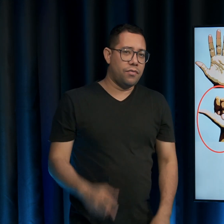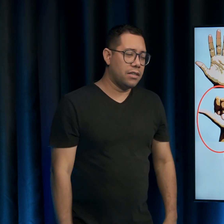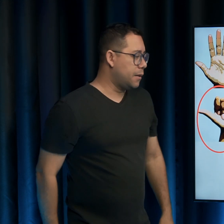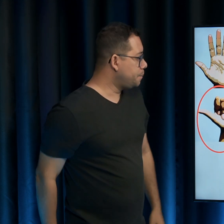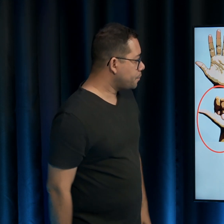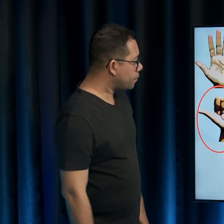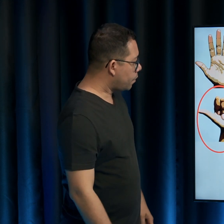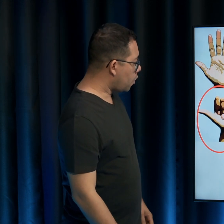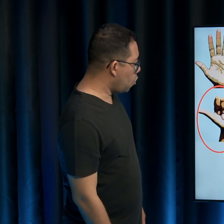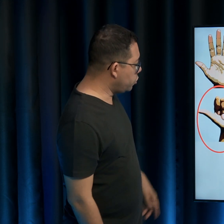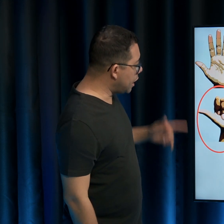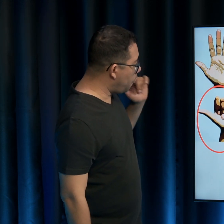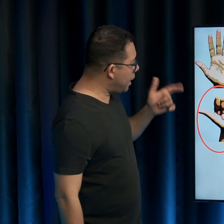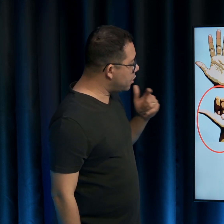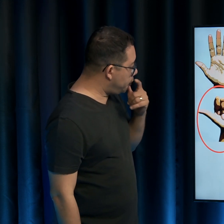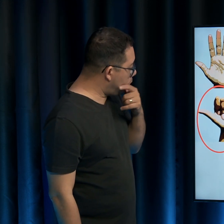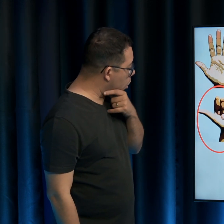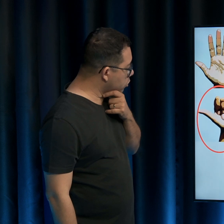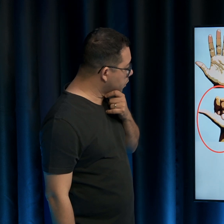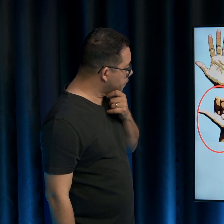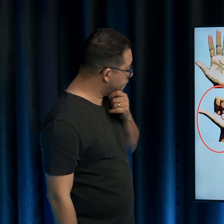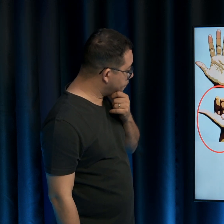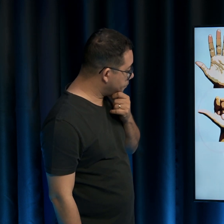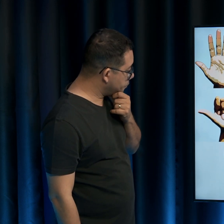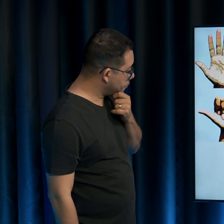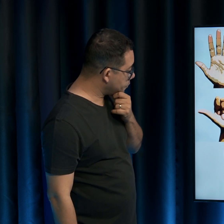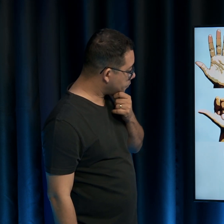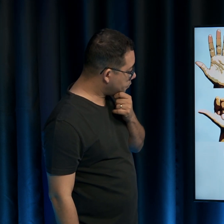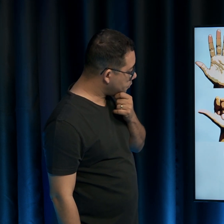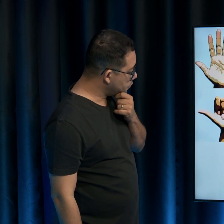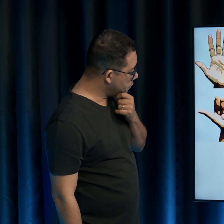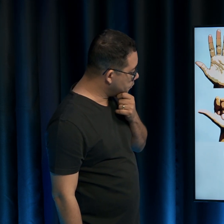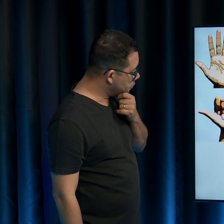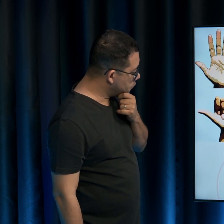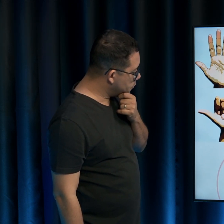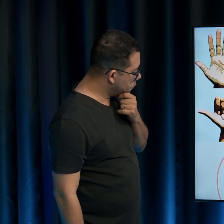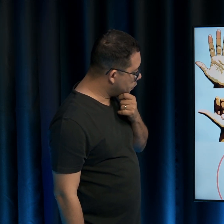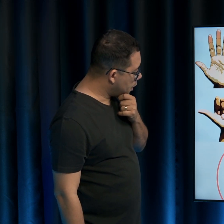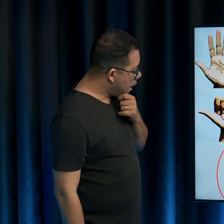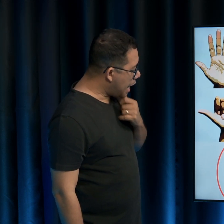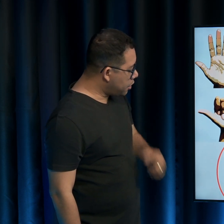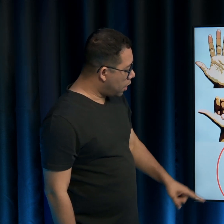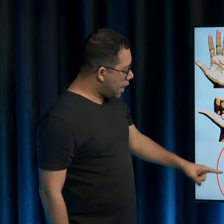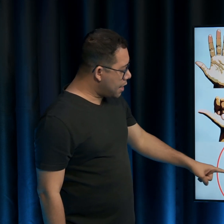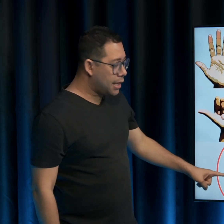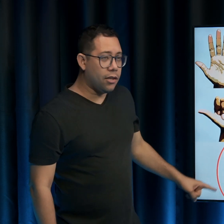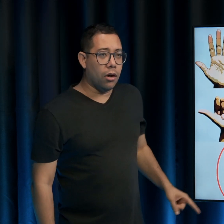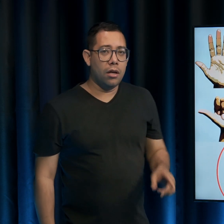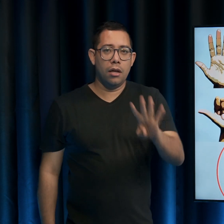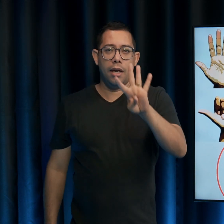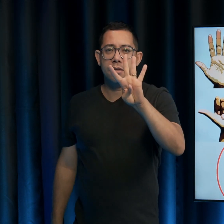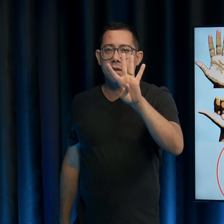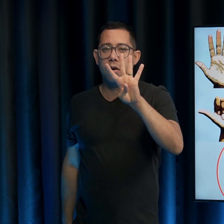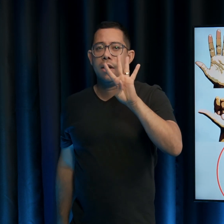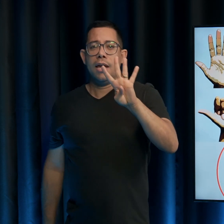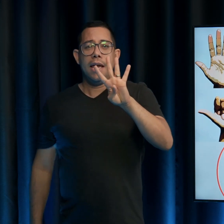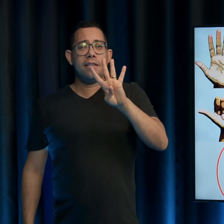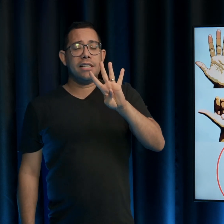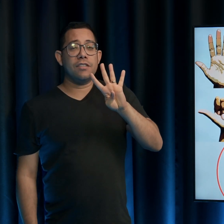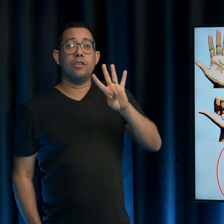fazer o sinal. Beleza, pro próximo. Aqui, ó, esse aqui, ó, Esse aqui, ó. Esse classificador de